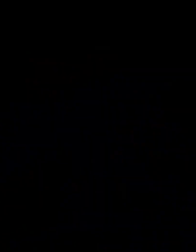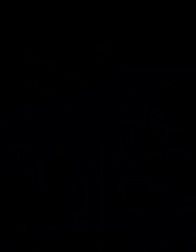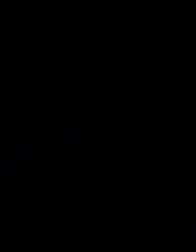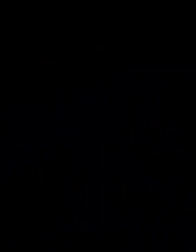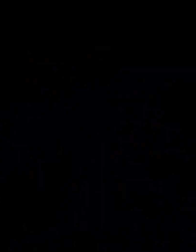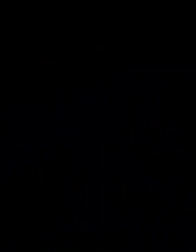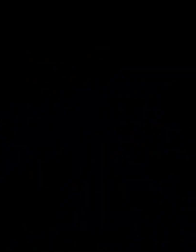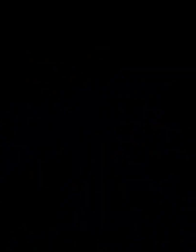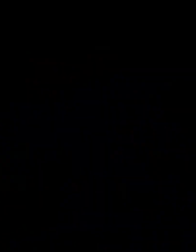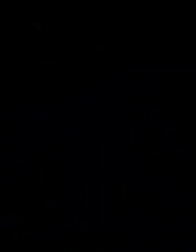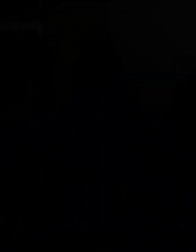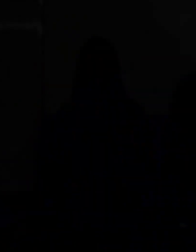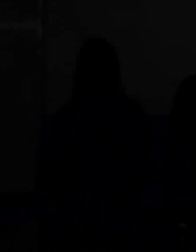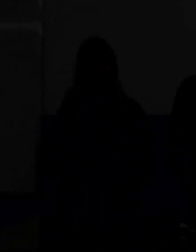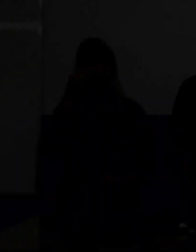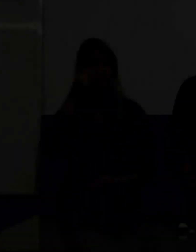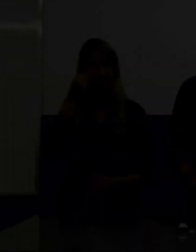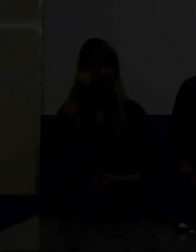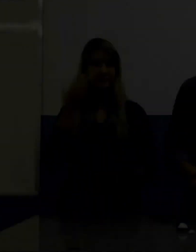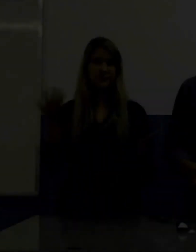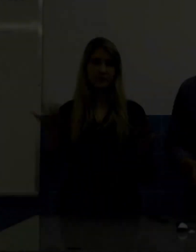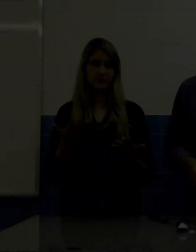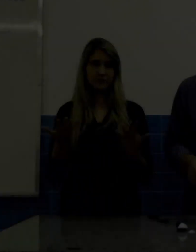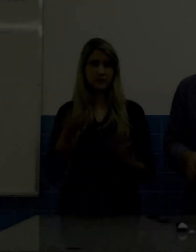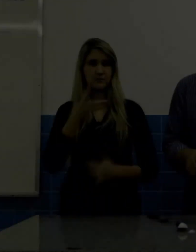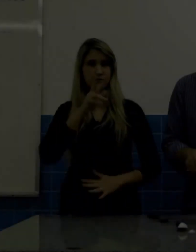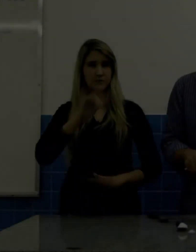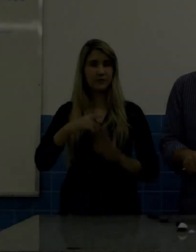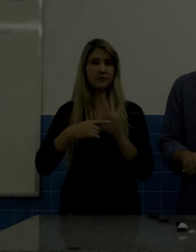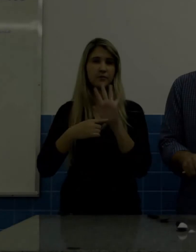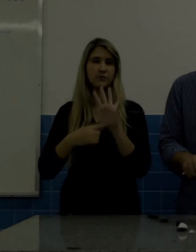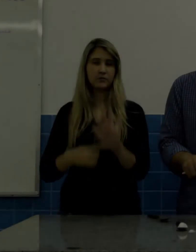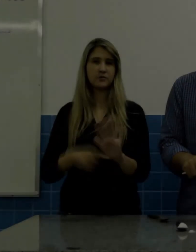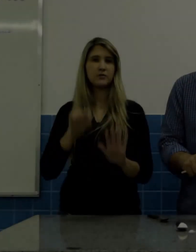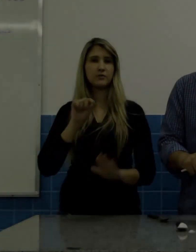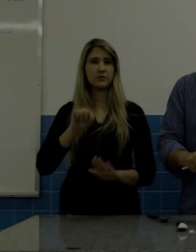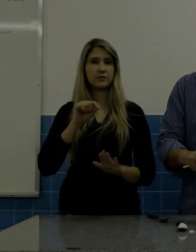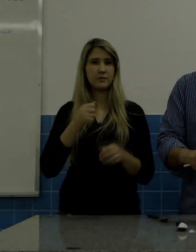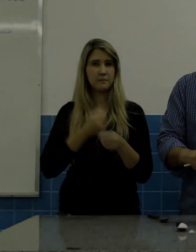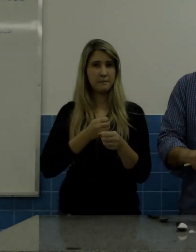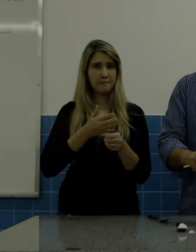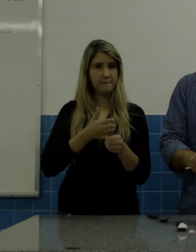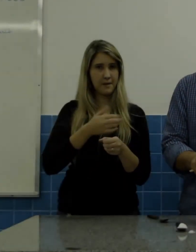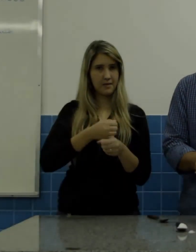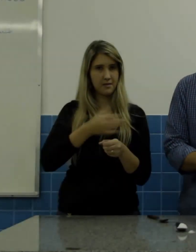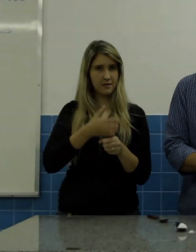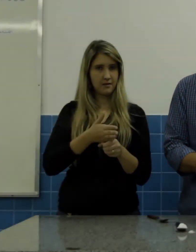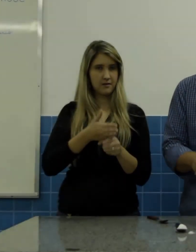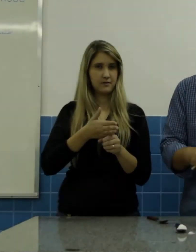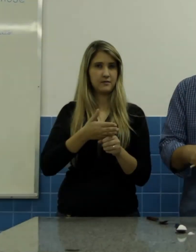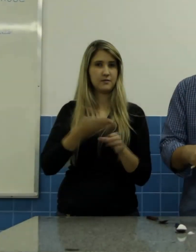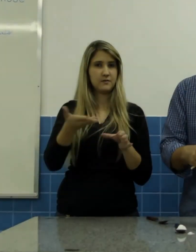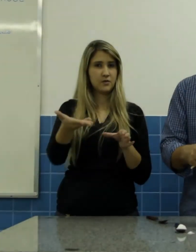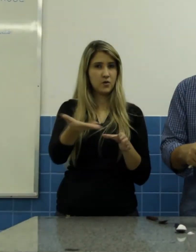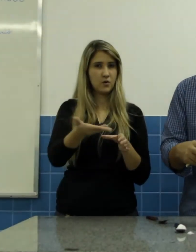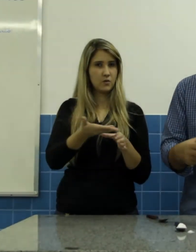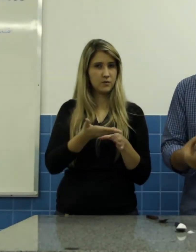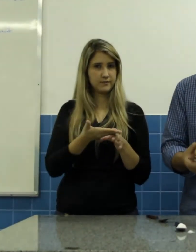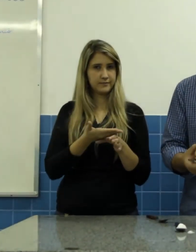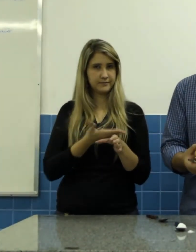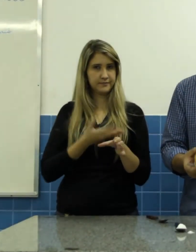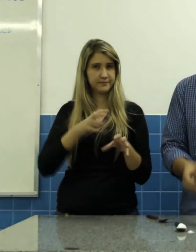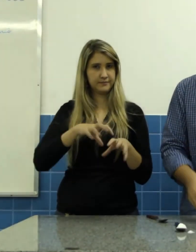Bom, o procedimento experimental que iremos realizar agora, ele consiste em cortar a batata